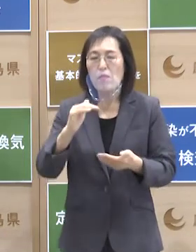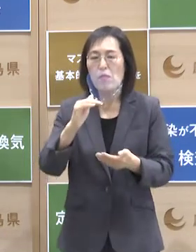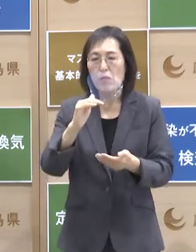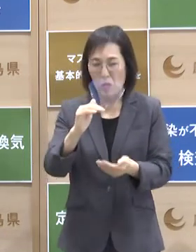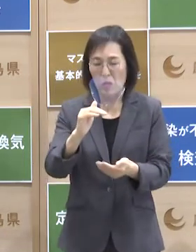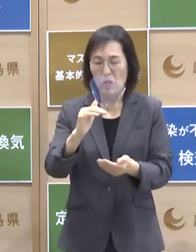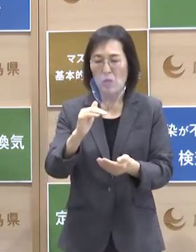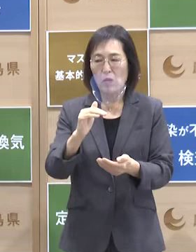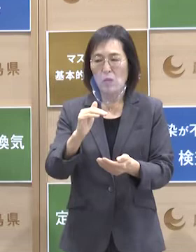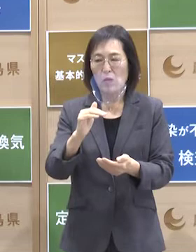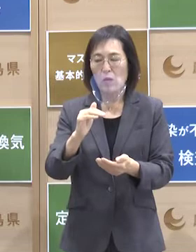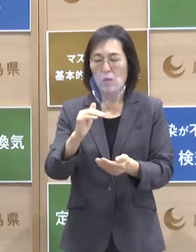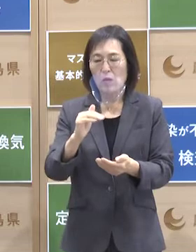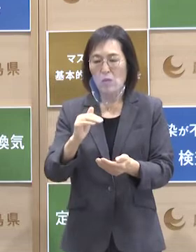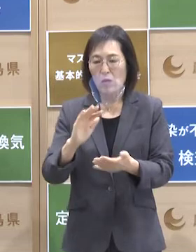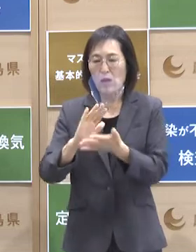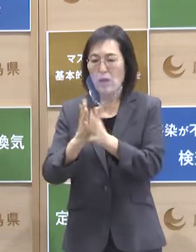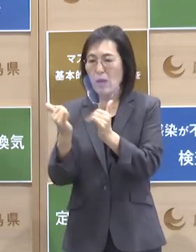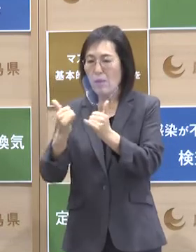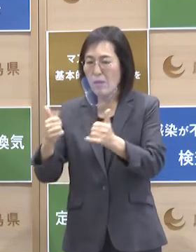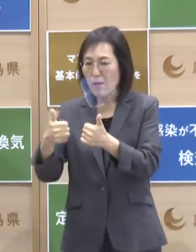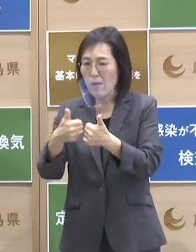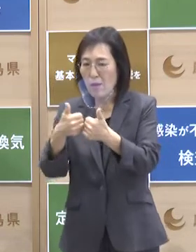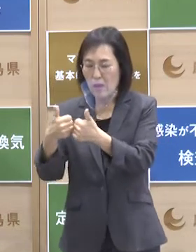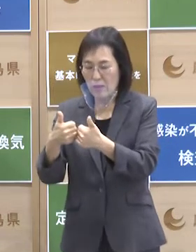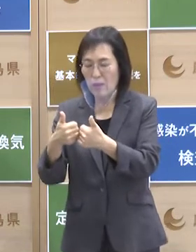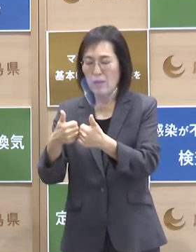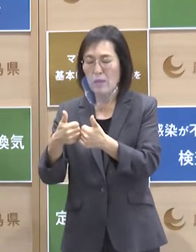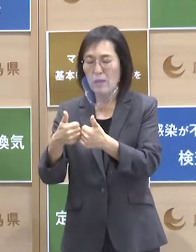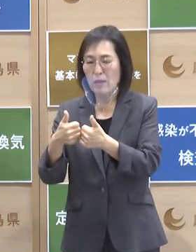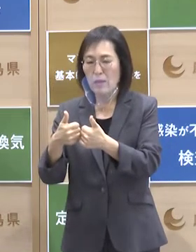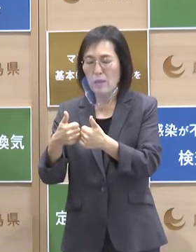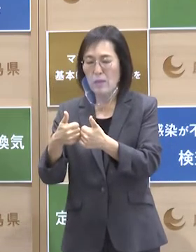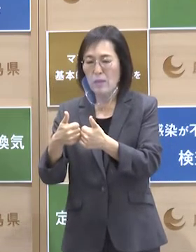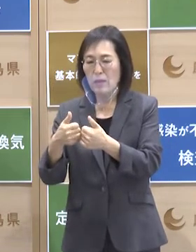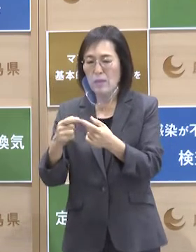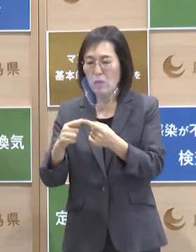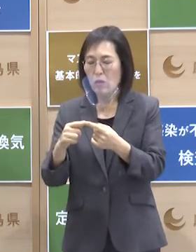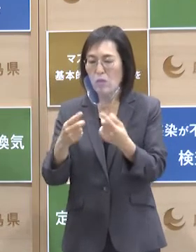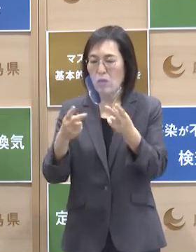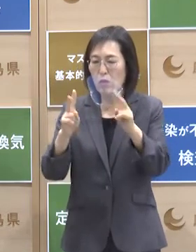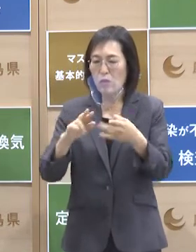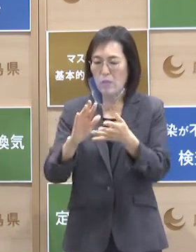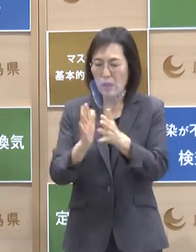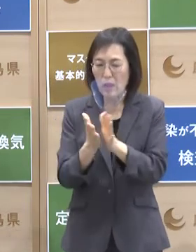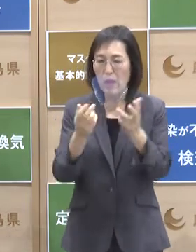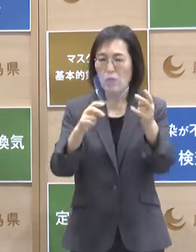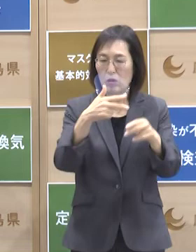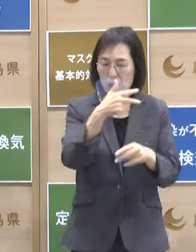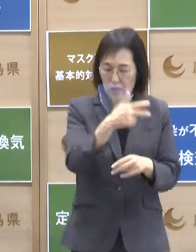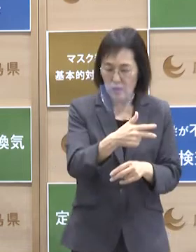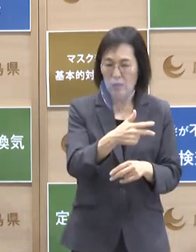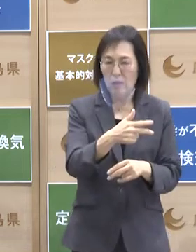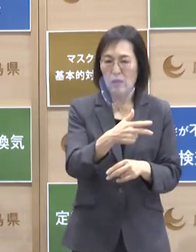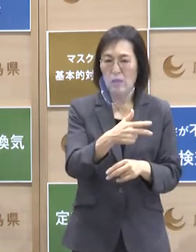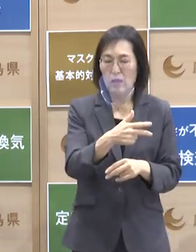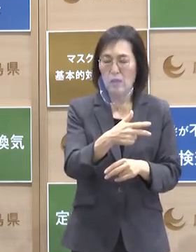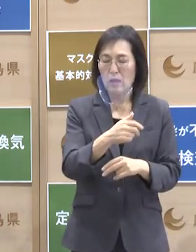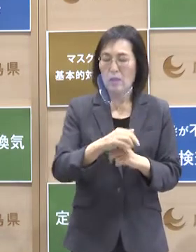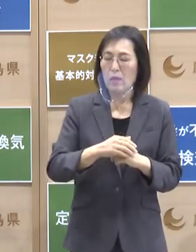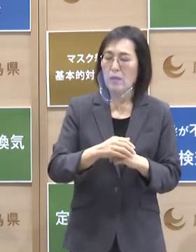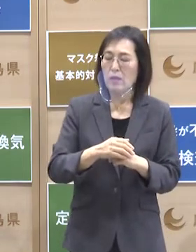が県民会議、それから各というか広島県、広島市、それぞれ、大